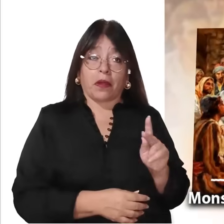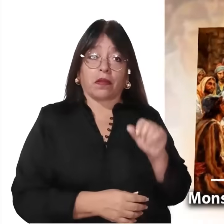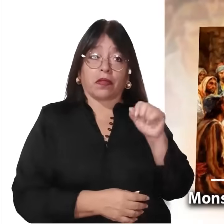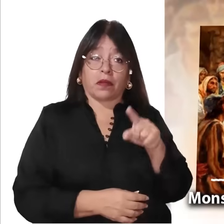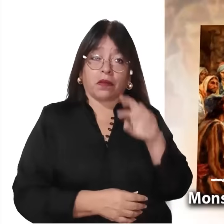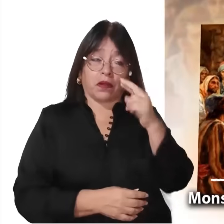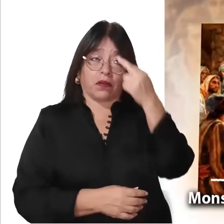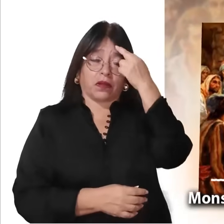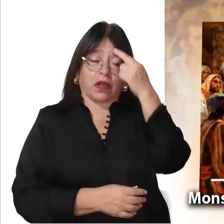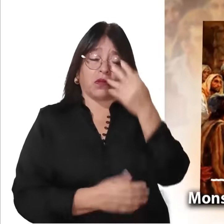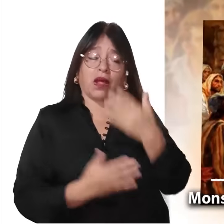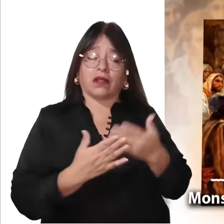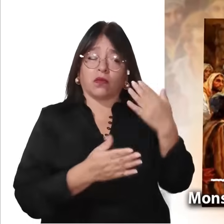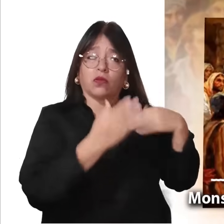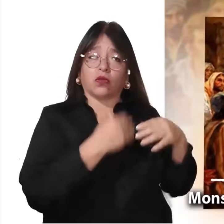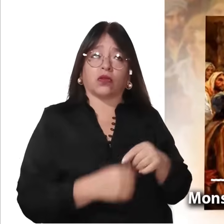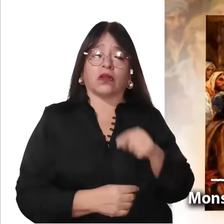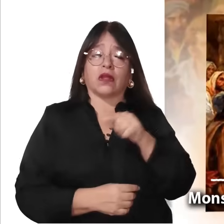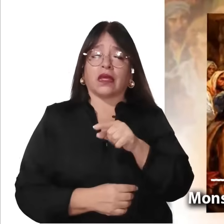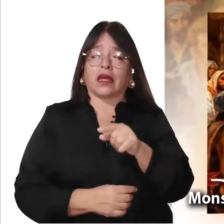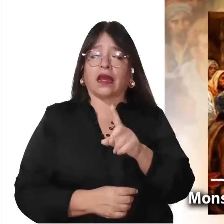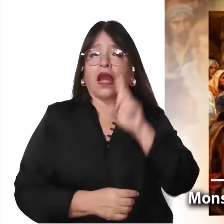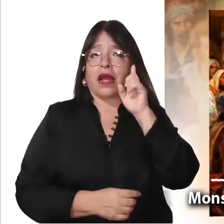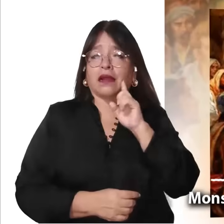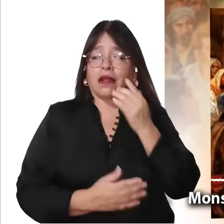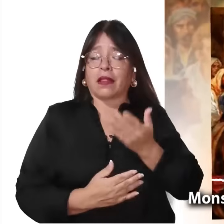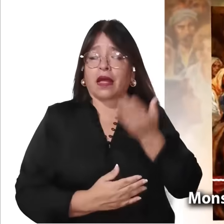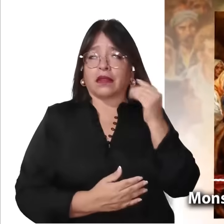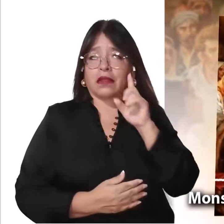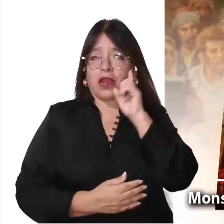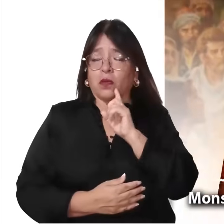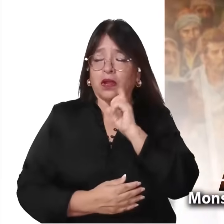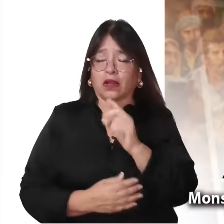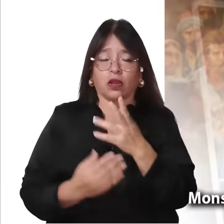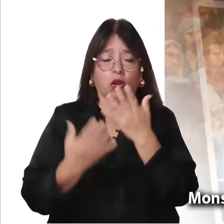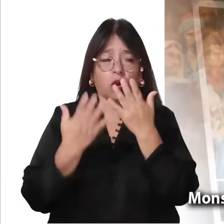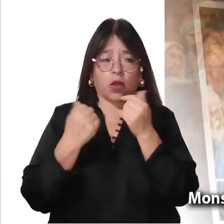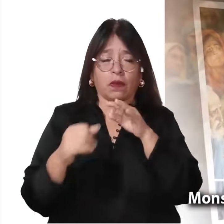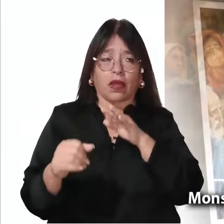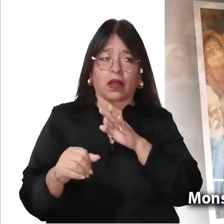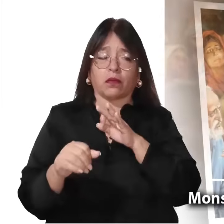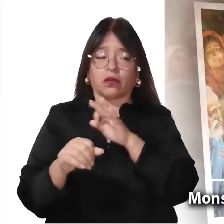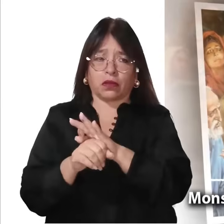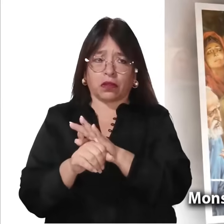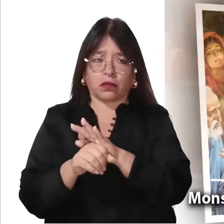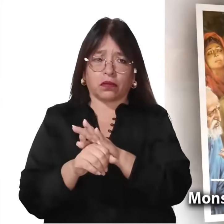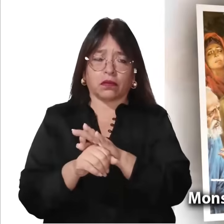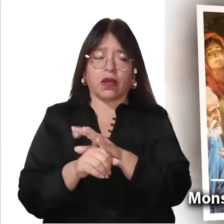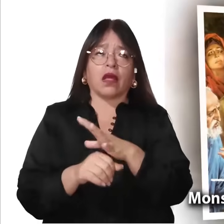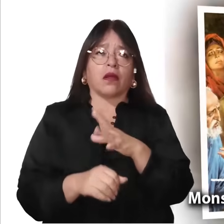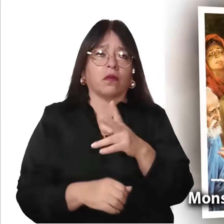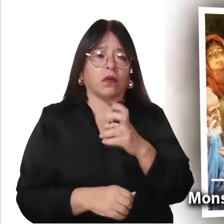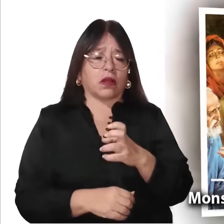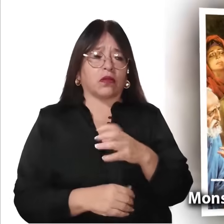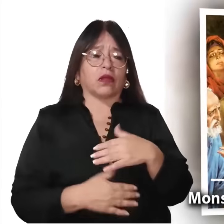y que la considera como un objeto, propone la fidelidad de la pareja como un principio original que se ha ido